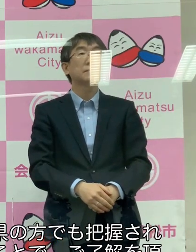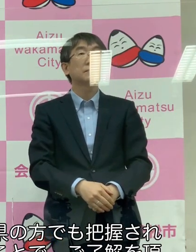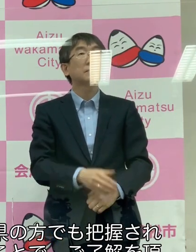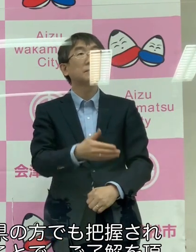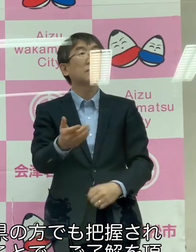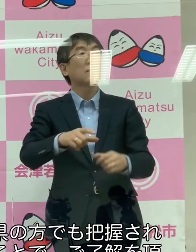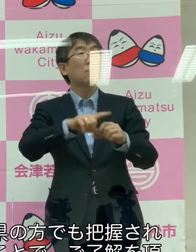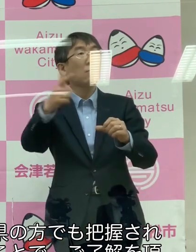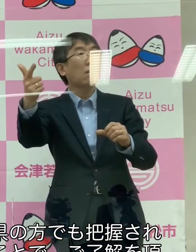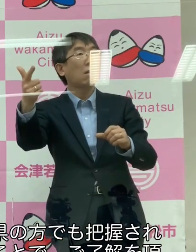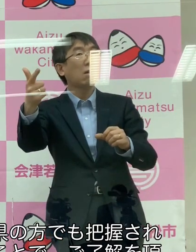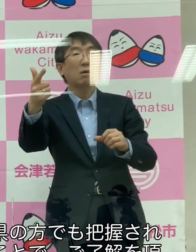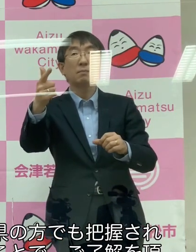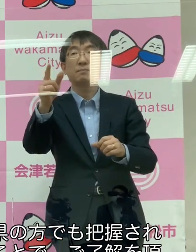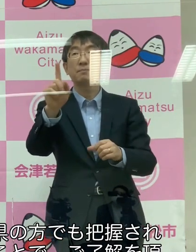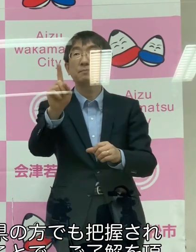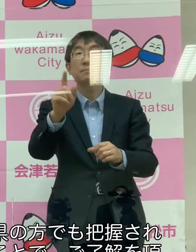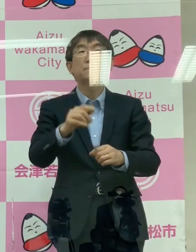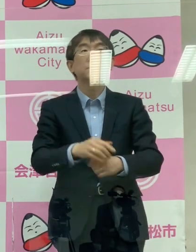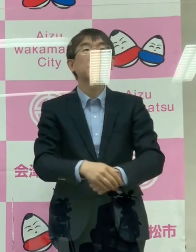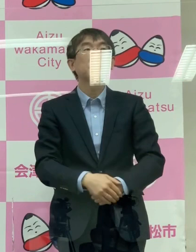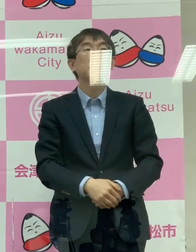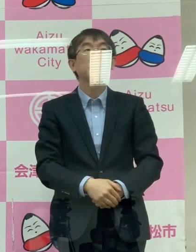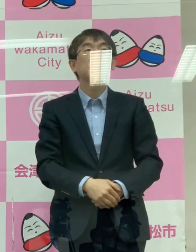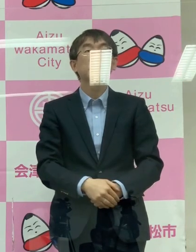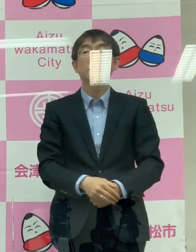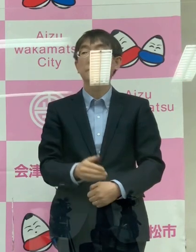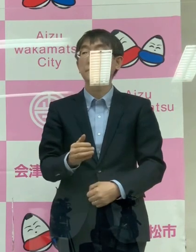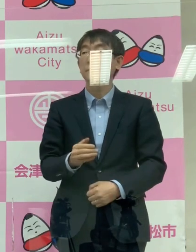はい、他にございますでしょうか。